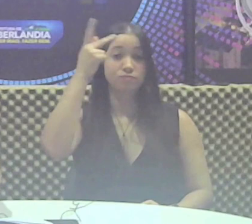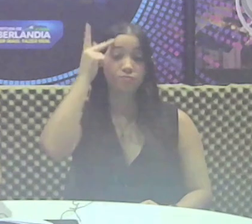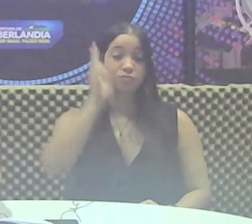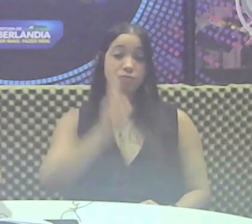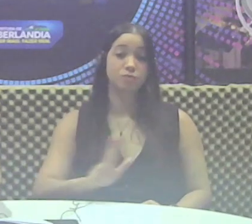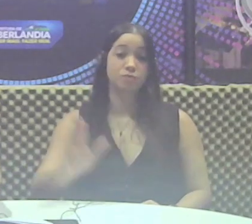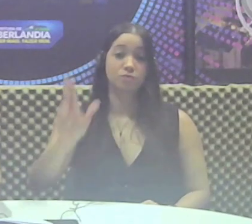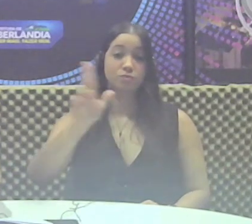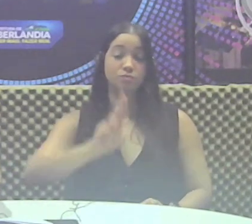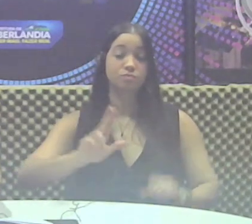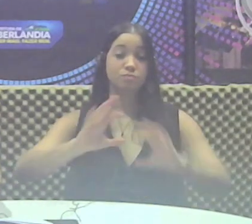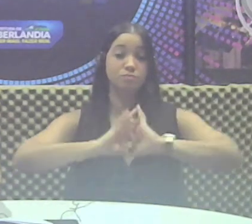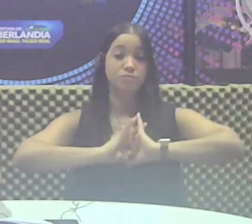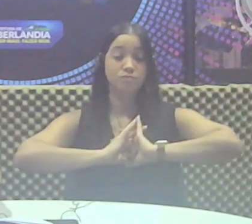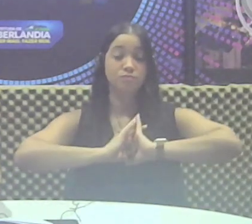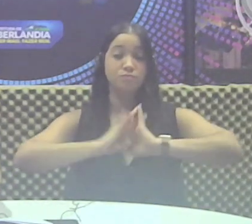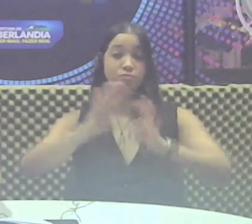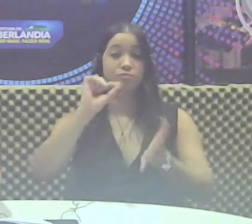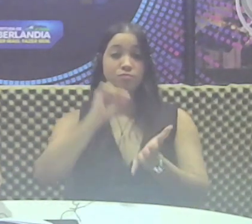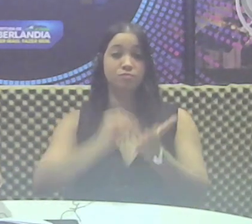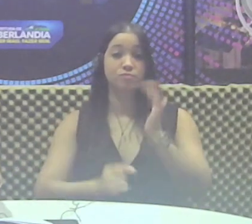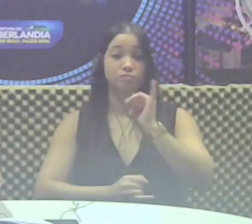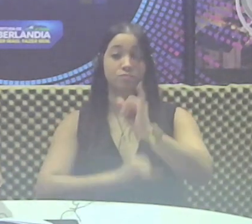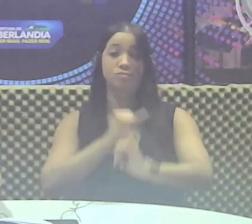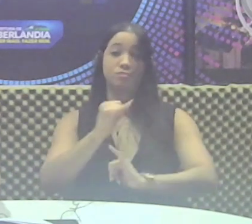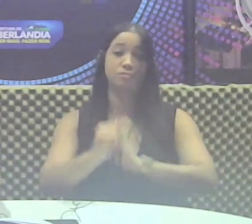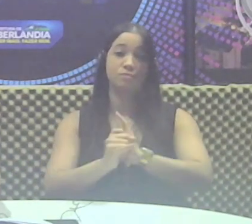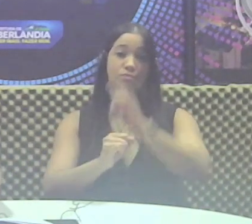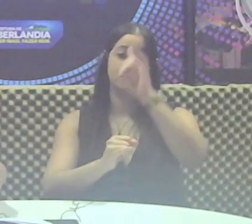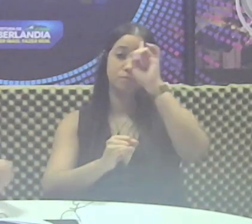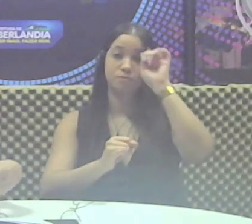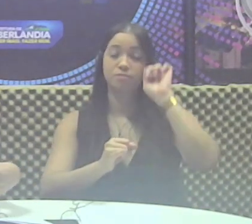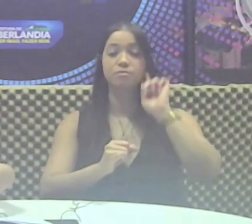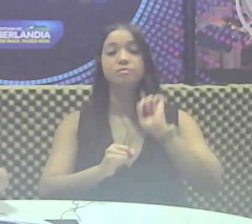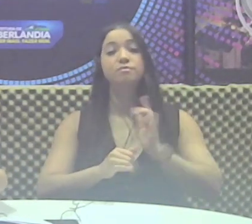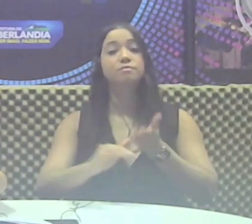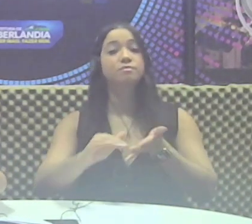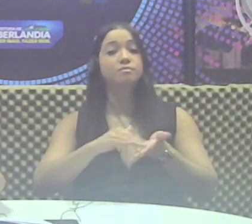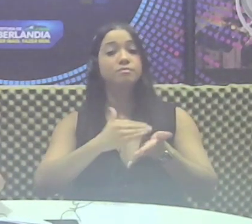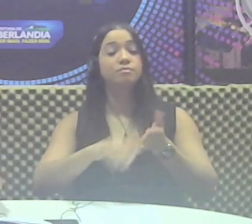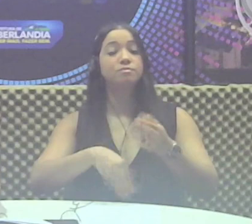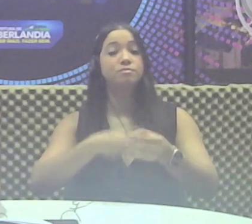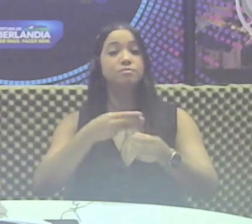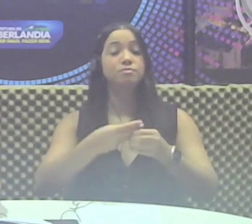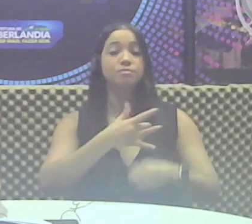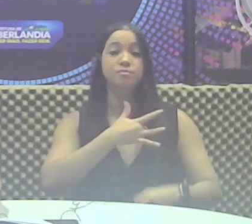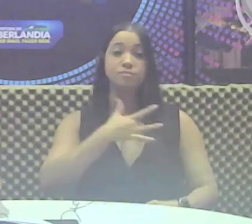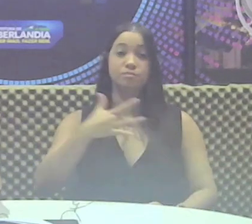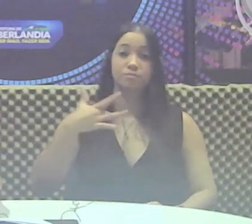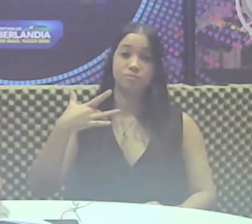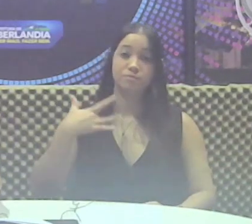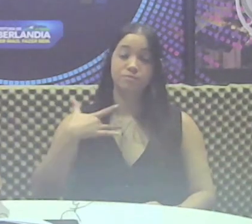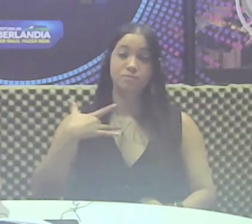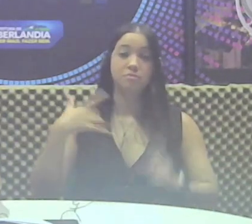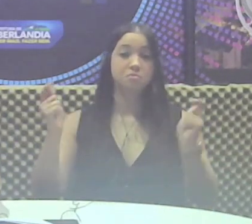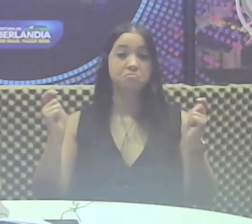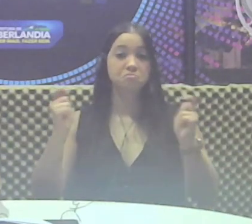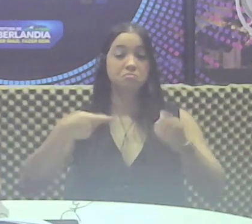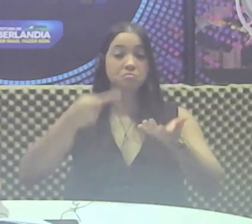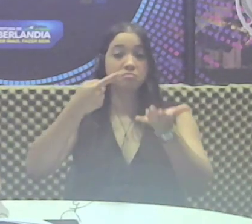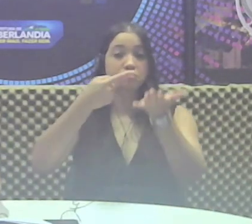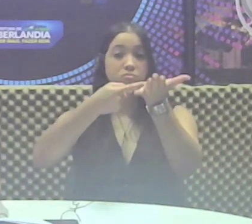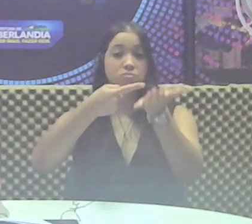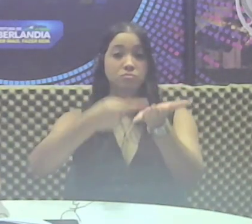Uberlândia disponibilizou um cadastro virtual. Com esse cadastro, a Secretaria Municipal de Saúde tem condições de agendar